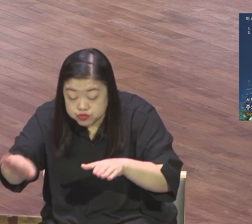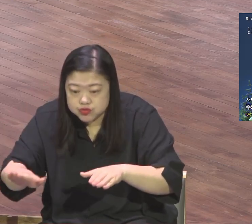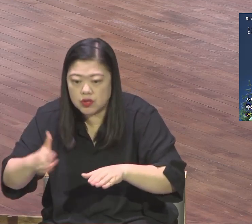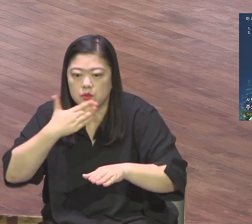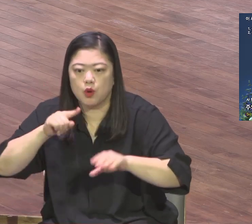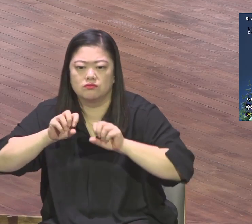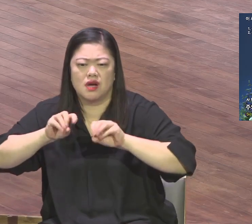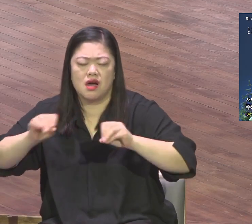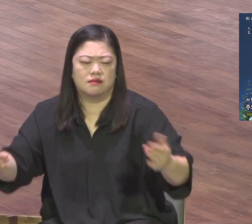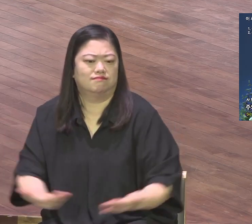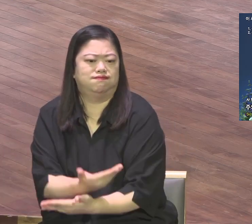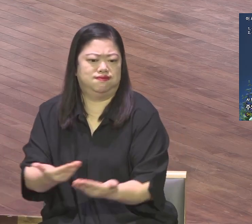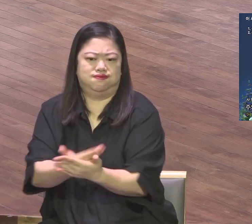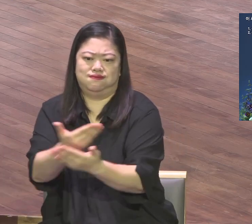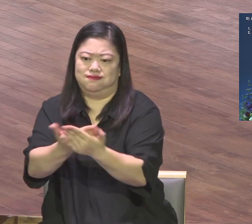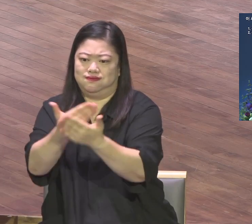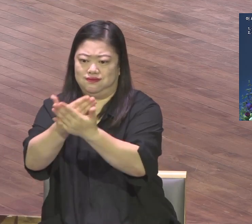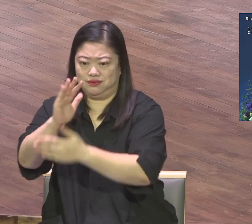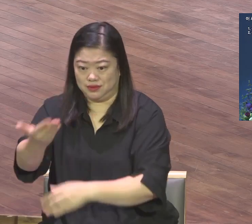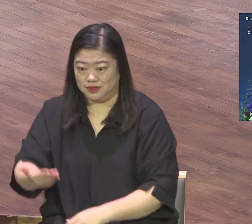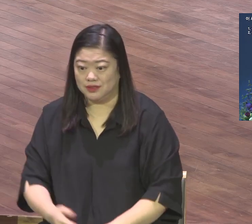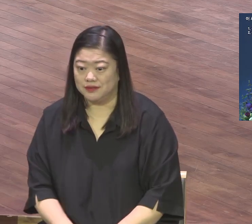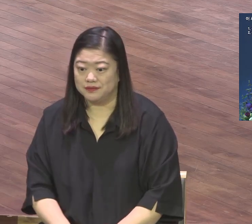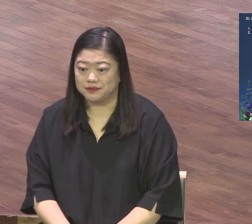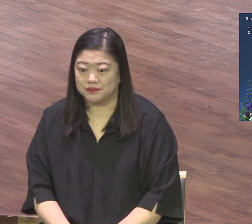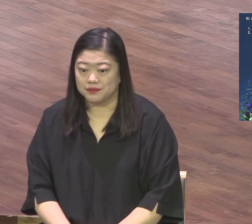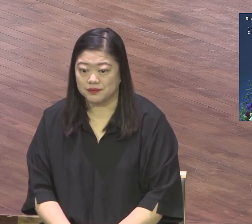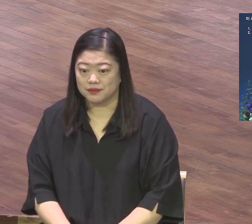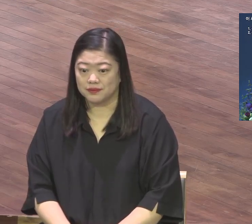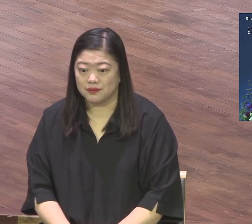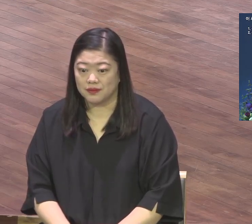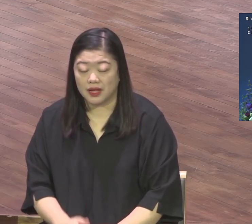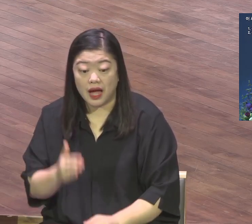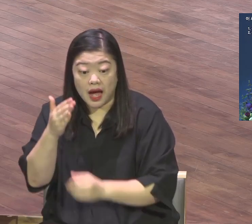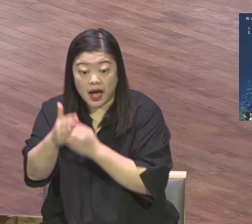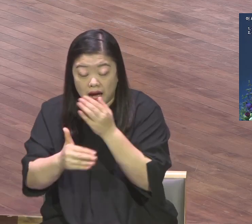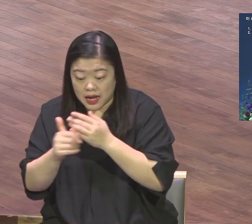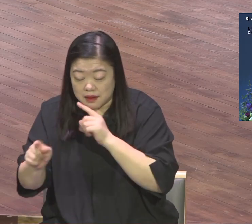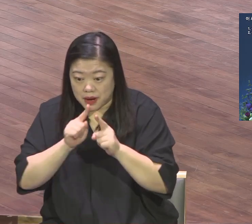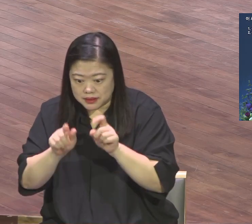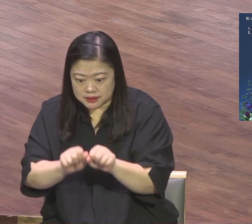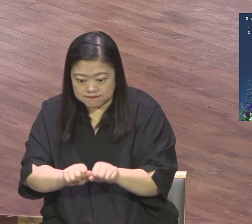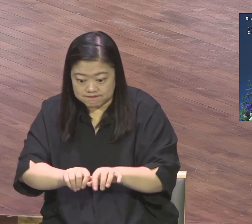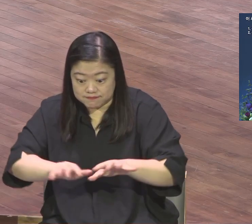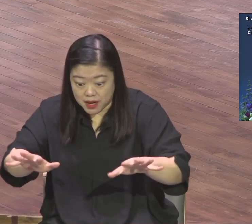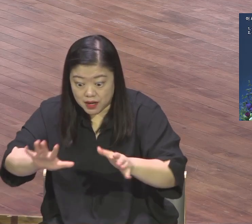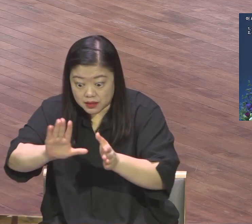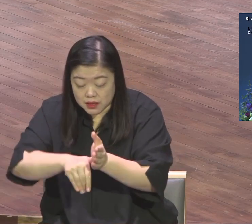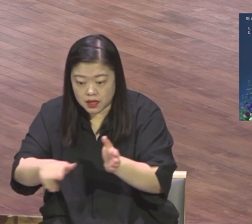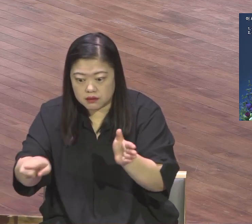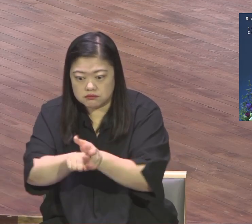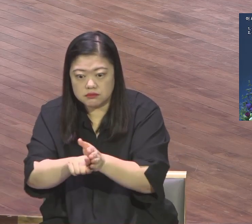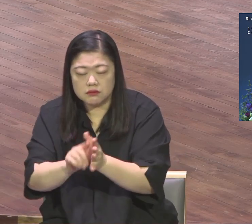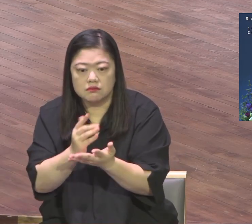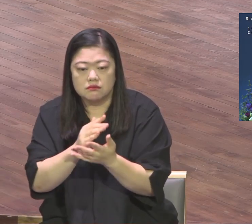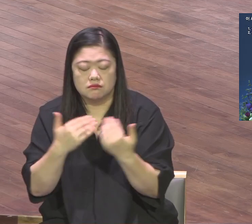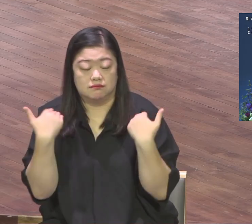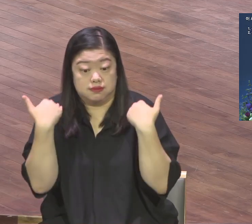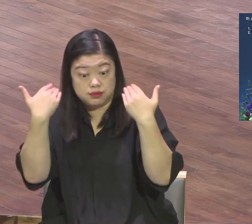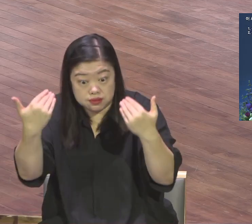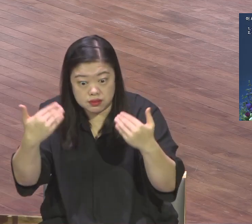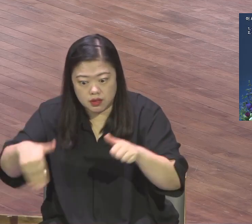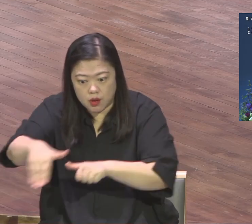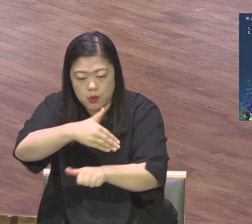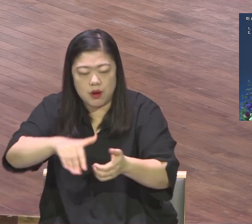얻으니라 그렇게 밝히고 있어요. 주의 말씀이 능력으로 현장이 변화되었습니다. 불신앙이 꺾이고 하나님 나라가 임하게